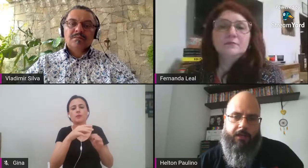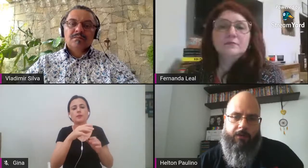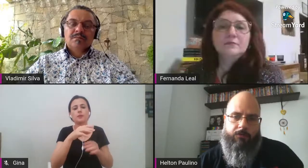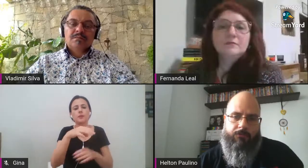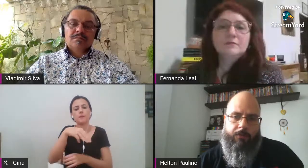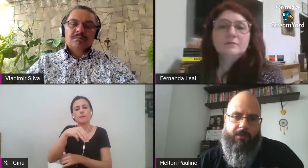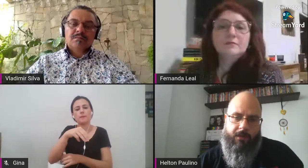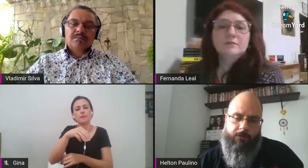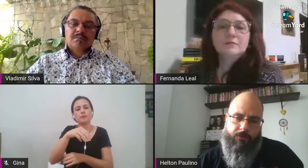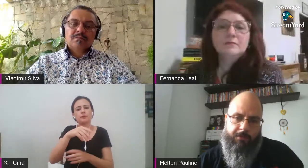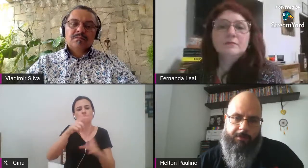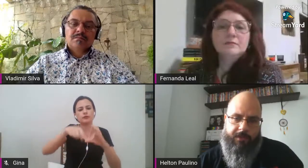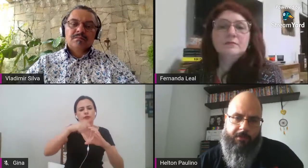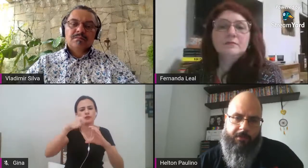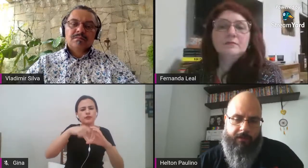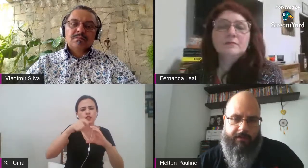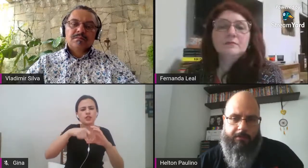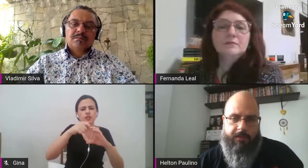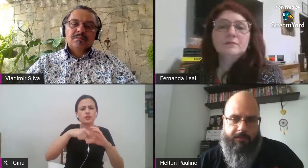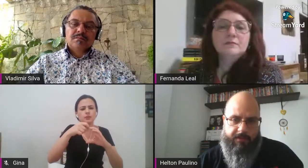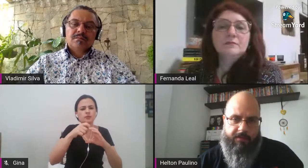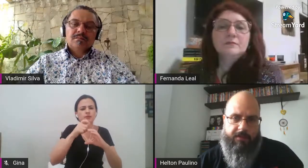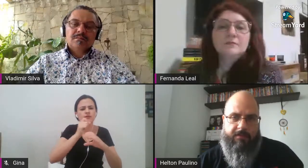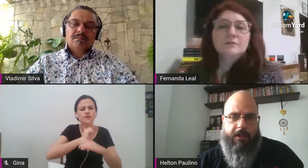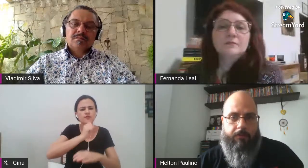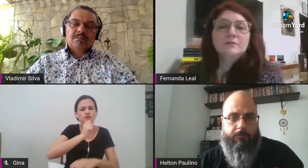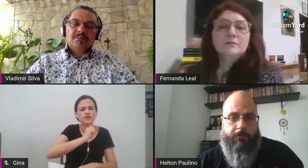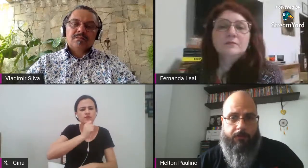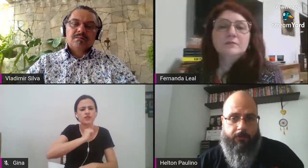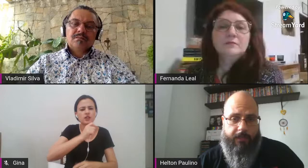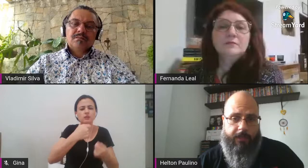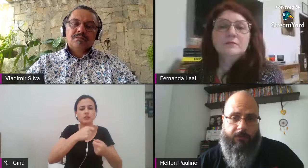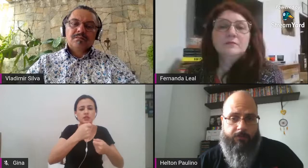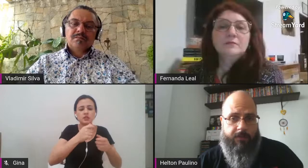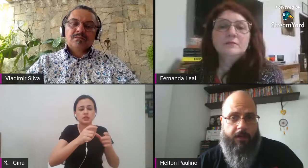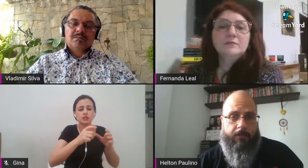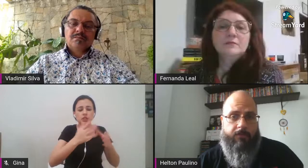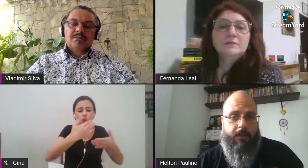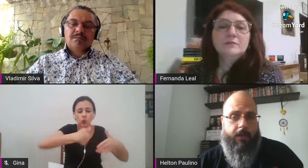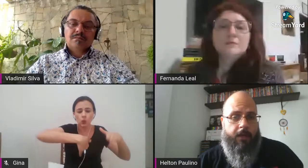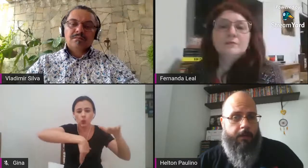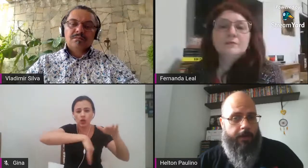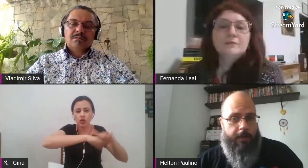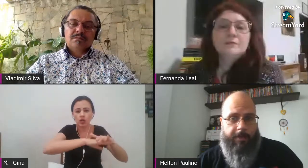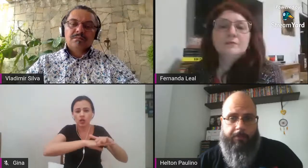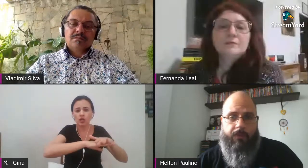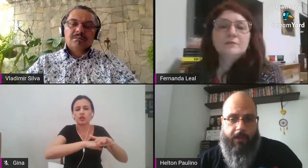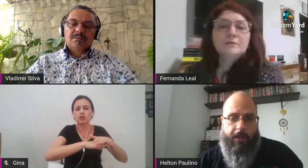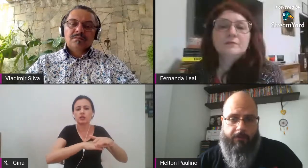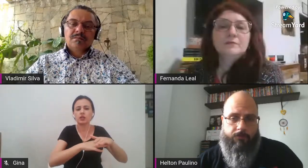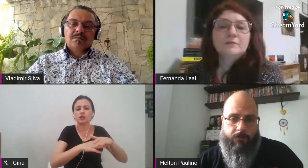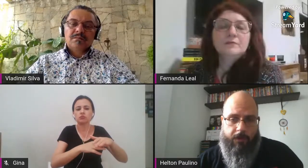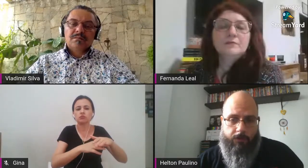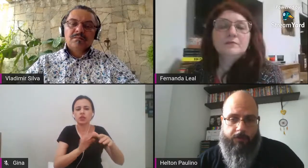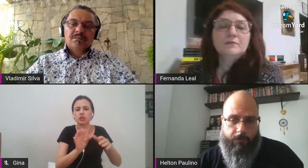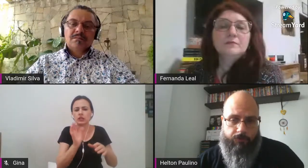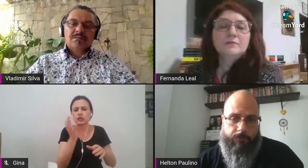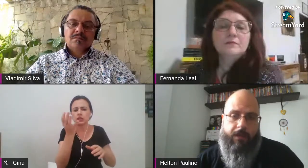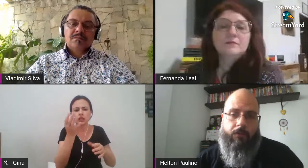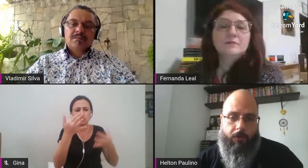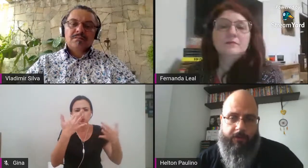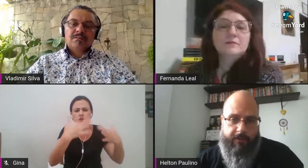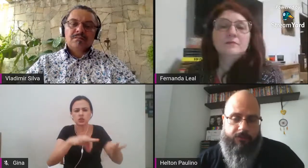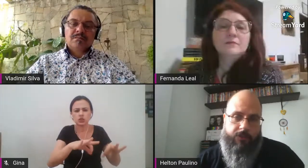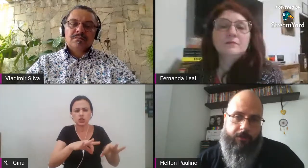são para manutenção das matrizes cinematográficas, né, um filme em preto e branco ele tem que ser mantido a 16 graus, um filme colorido a 14